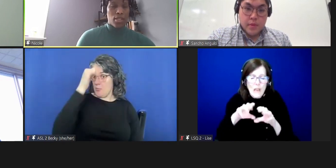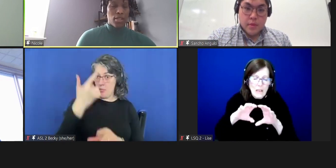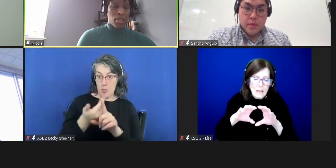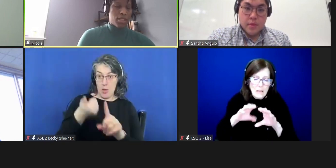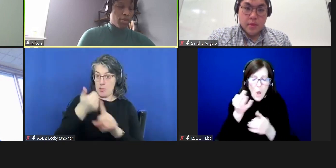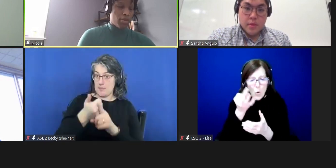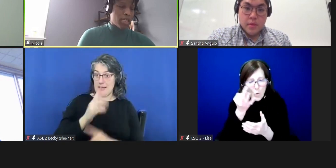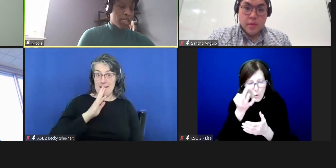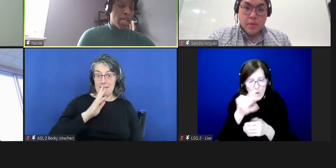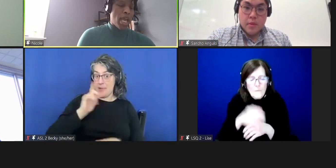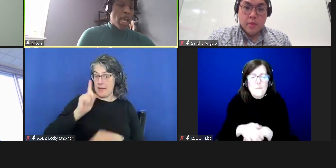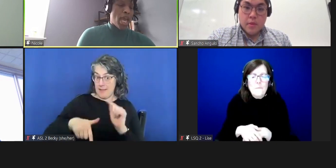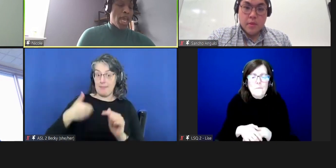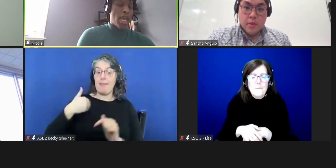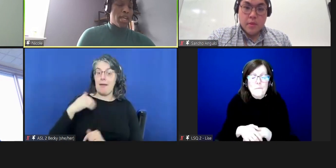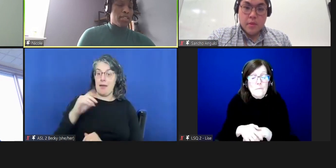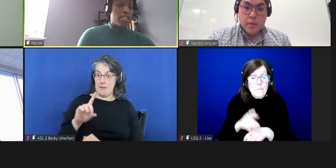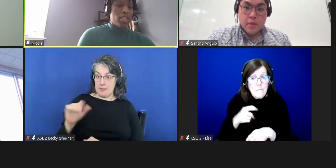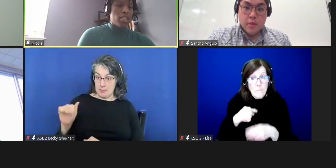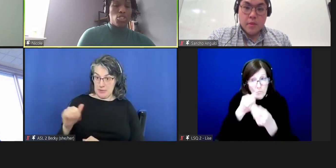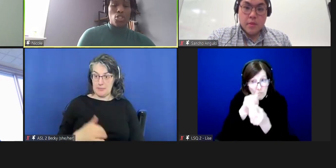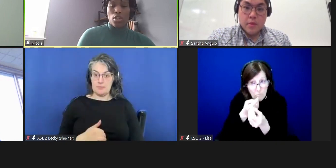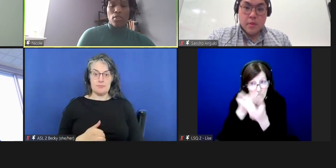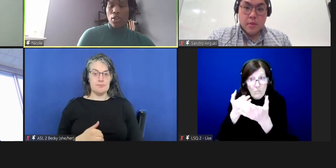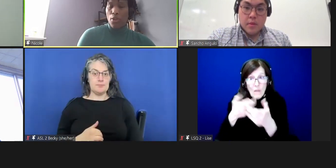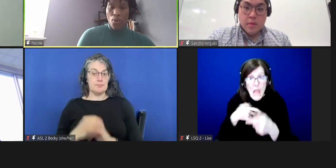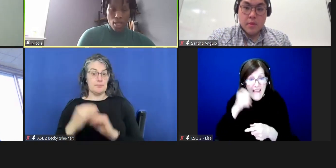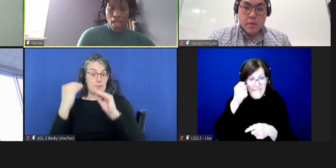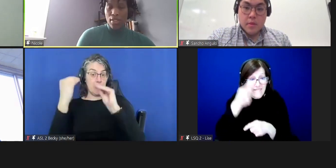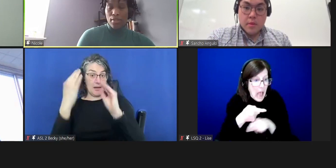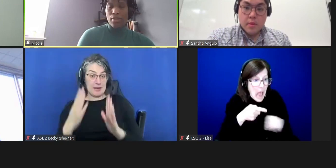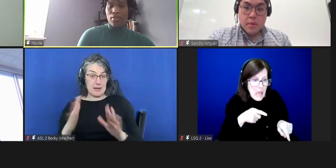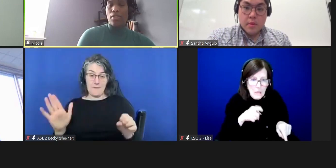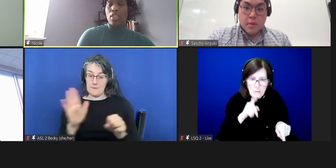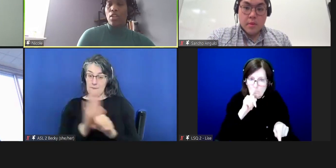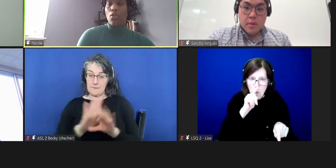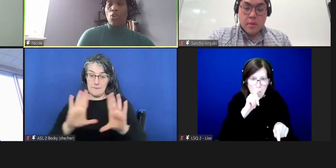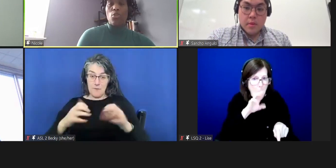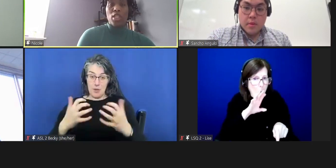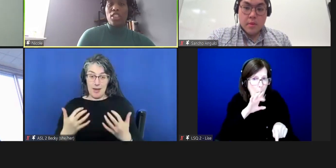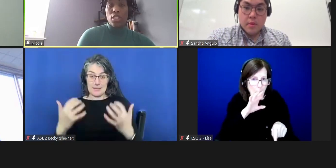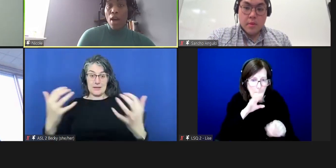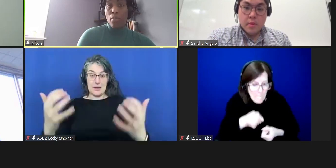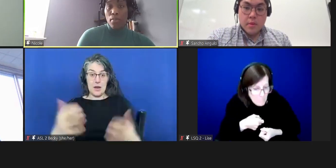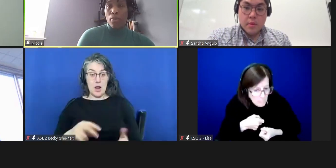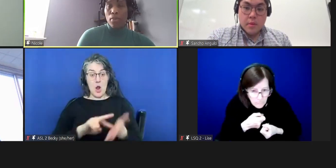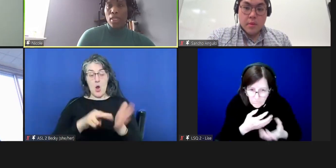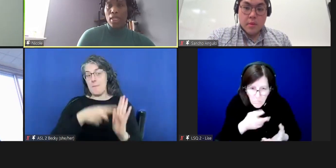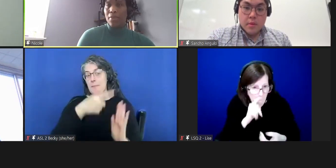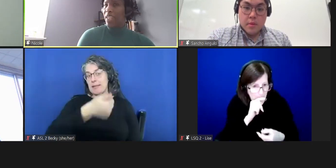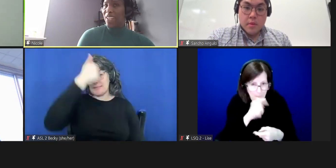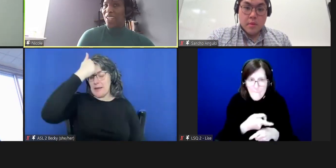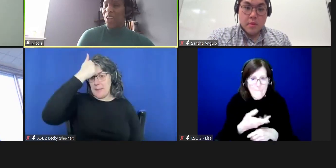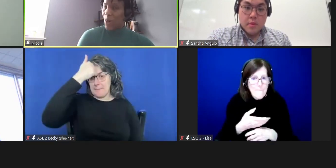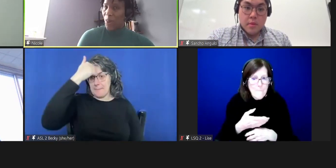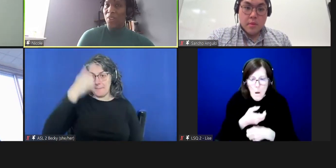et j'ai dit, mon frère ne est incapable de parler. Et l'enseignant en